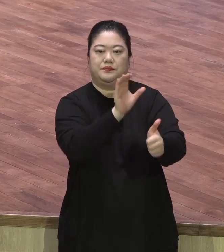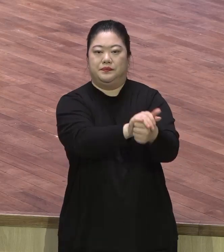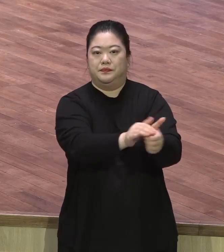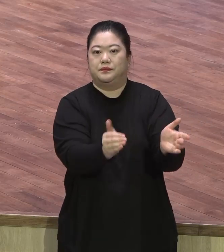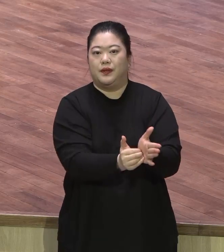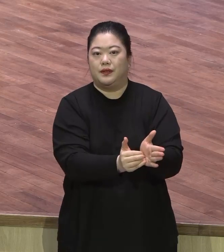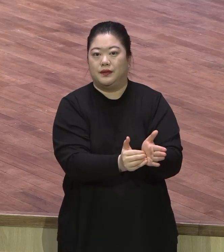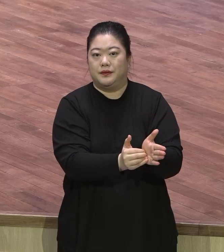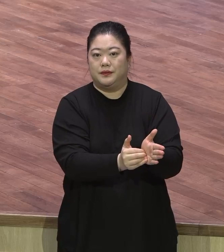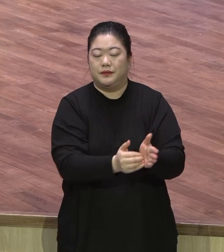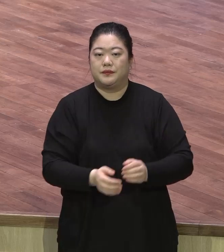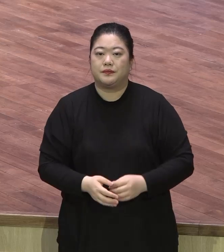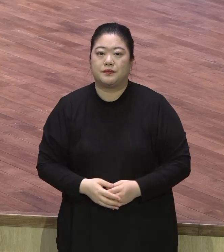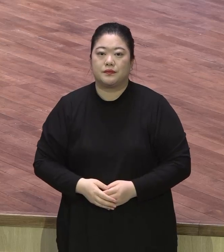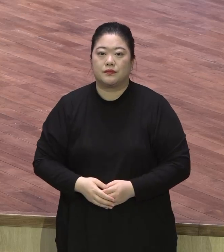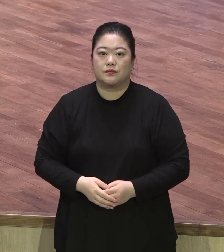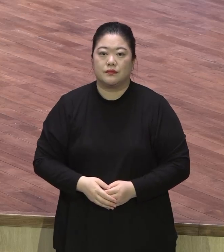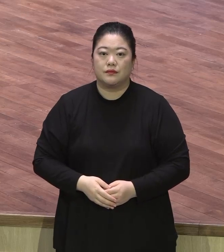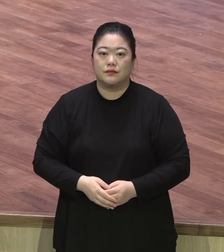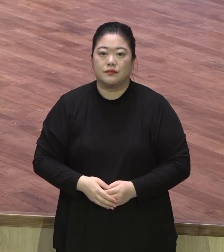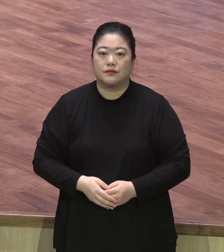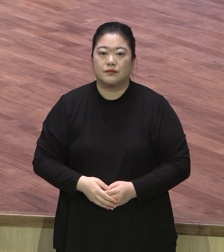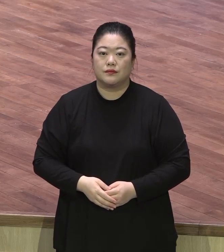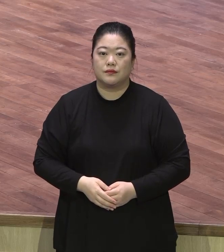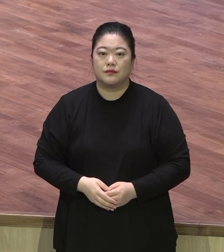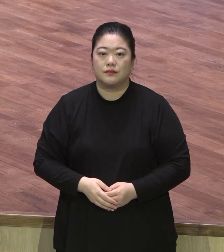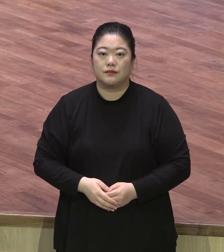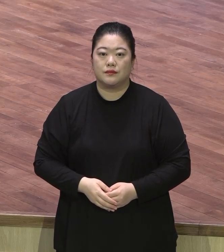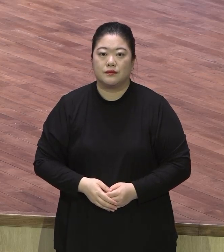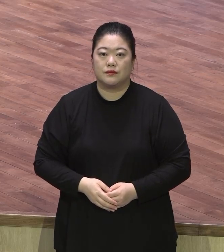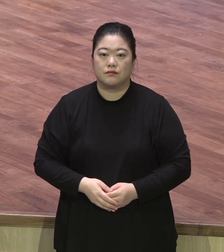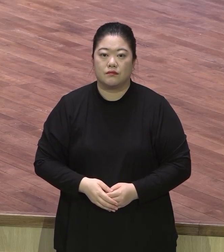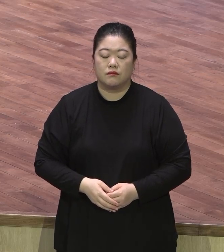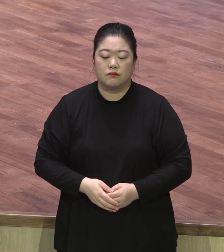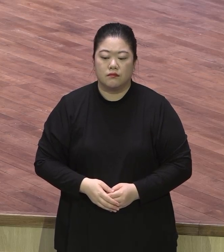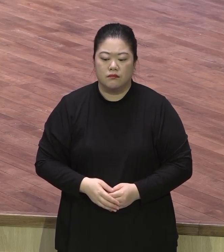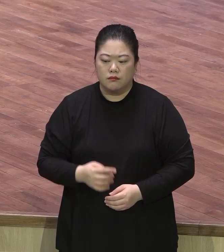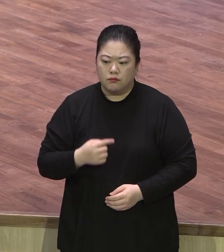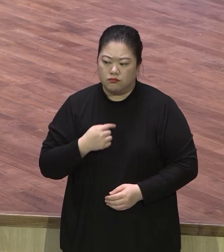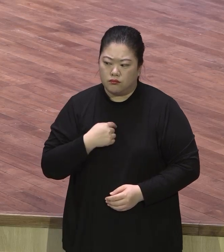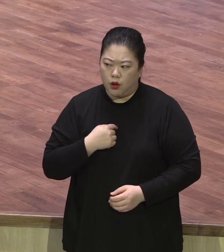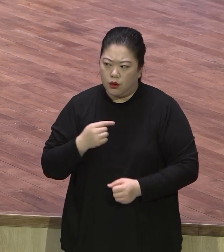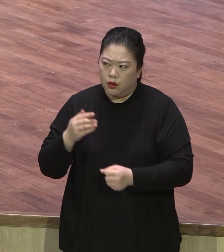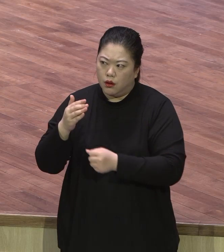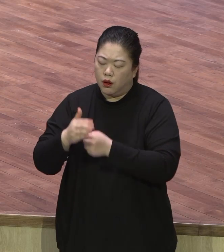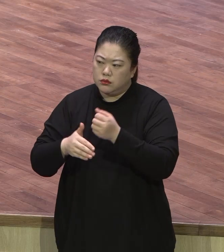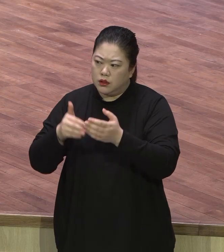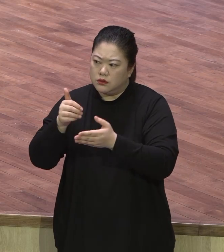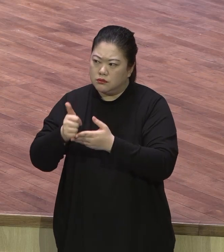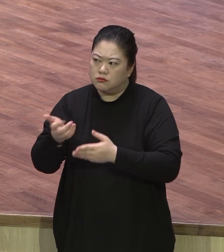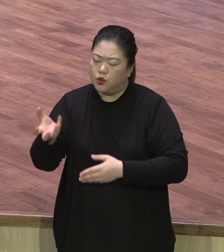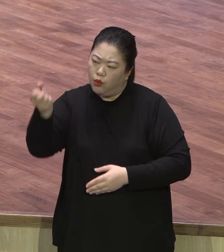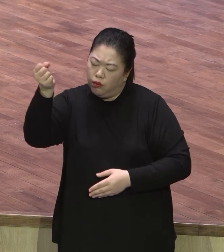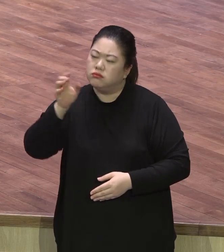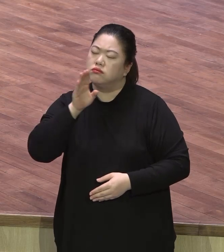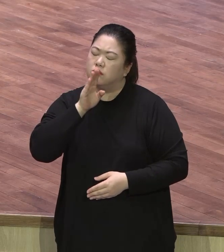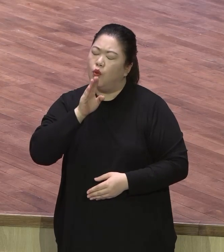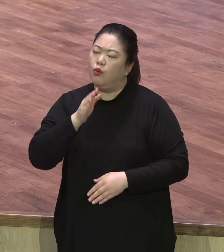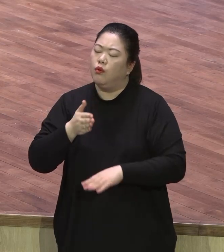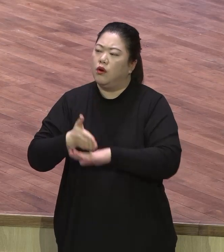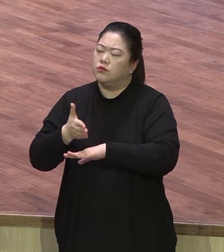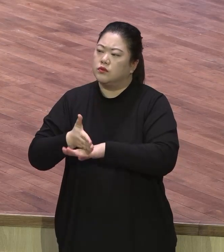하나님 소장이요 소유인데 이제는 제사장이다 제사장은 사실 자기를 위해서 존재하는 것이